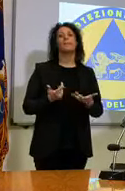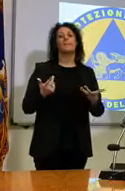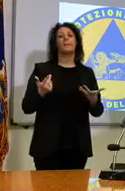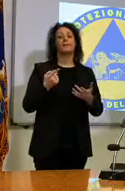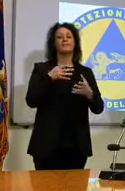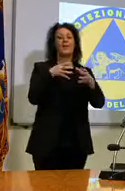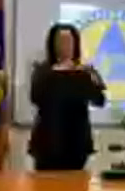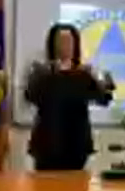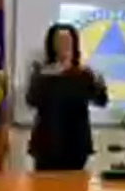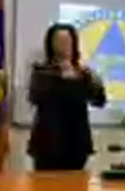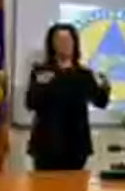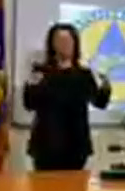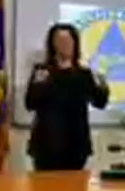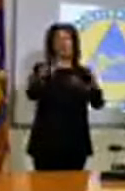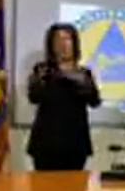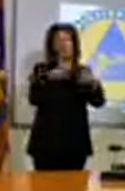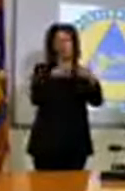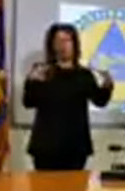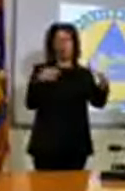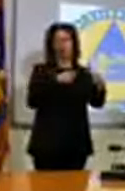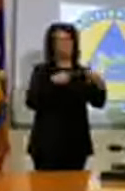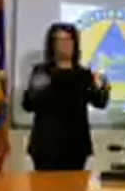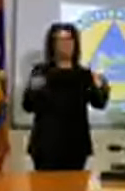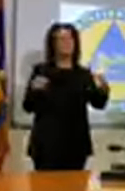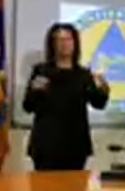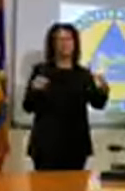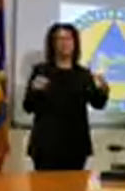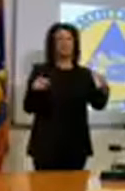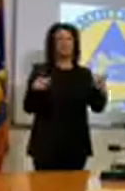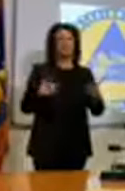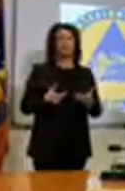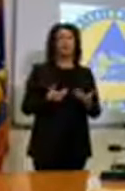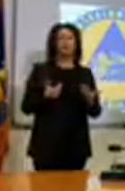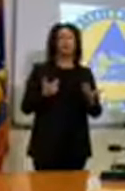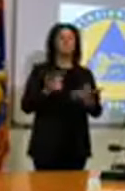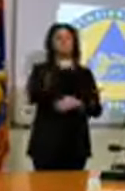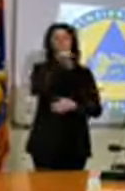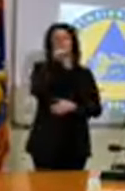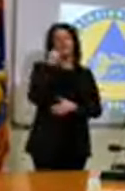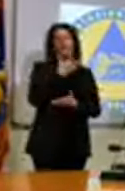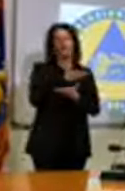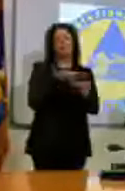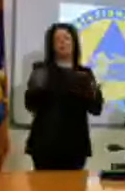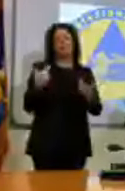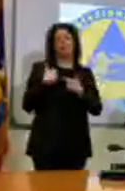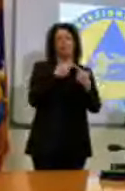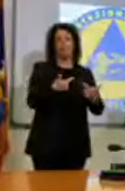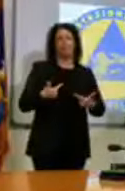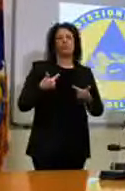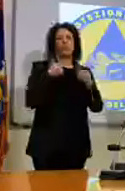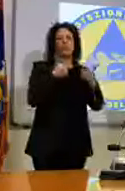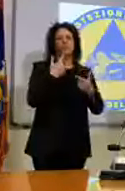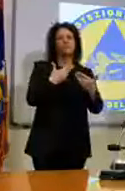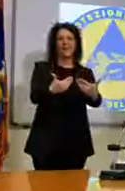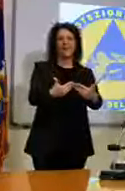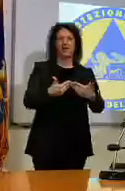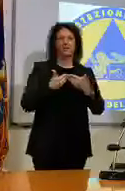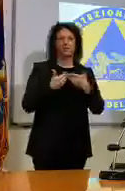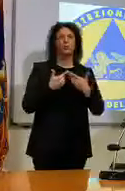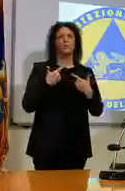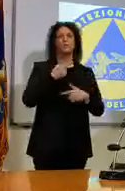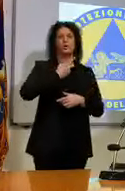imprenditoriale, magari a chi può dare un segnale, è assolutamente utile per noi e c'è assolutamente d'aiuto, visto e